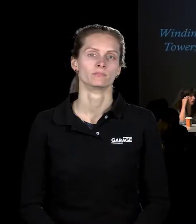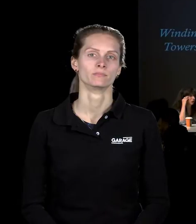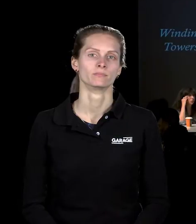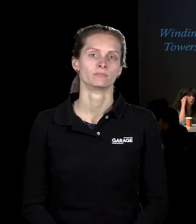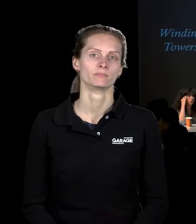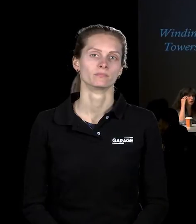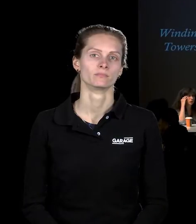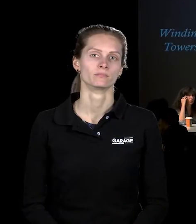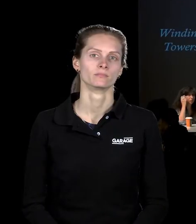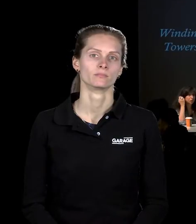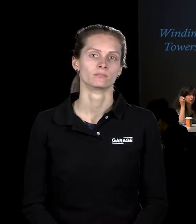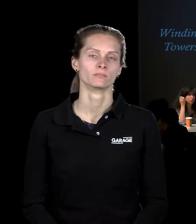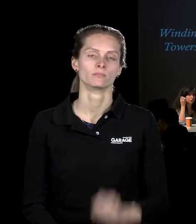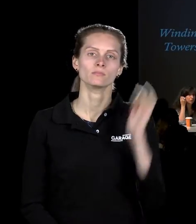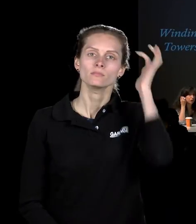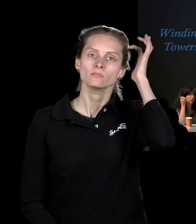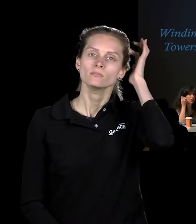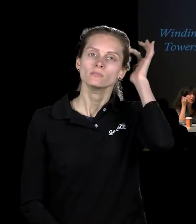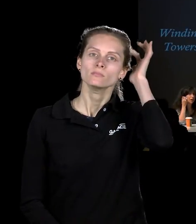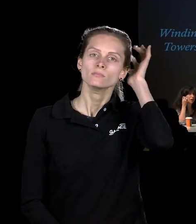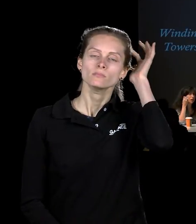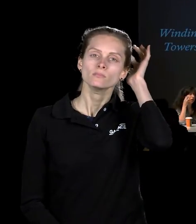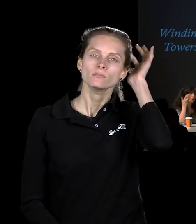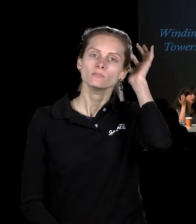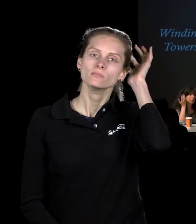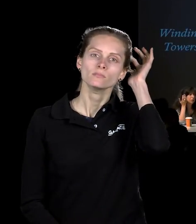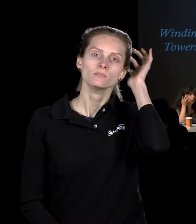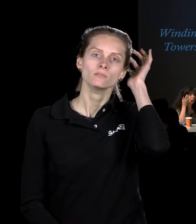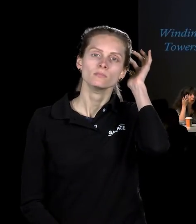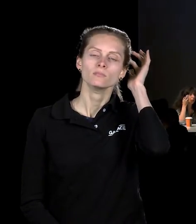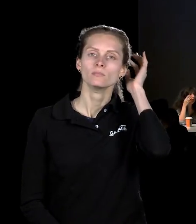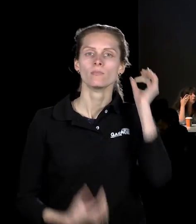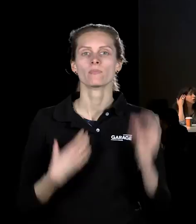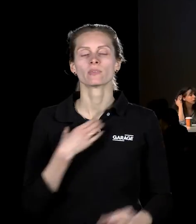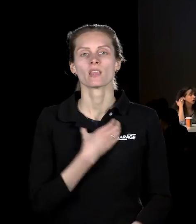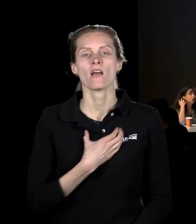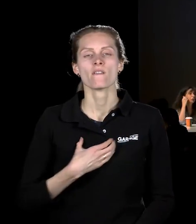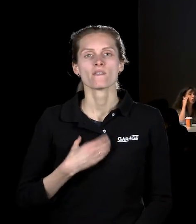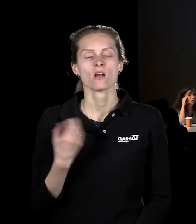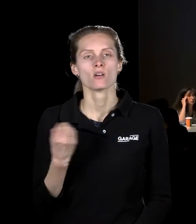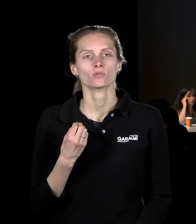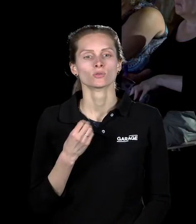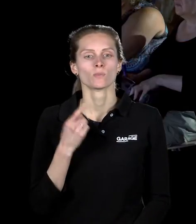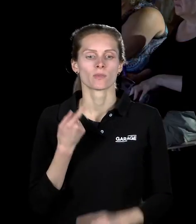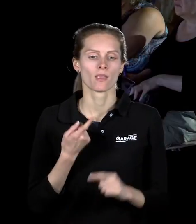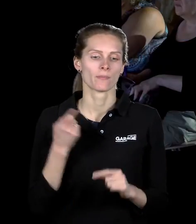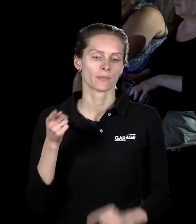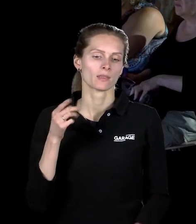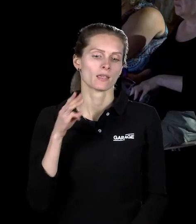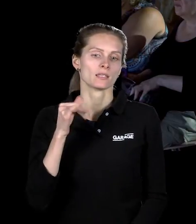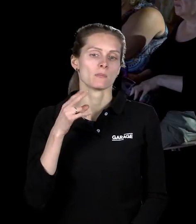при этом для них очень важно, для Бехеров очень важно, это типология, но это типология, которая ничего не говорит.